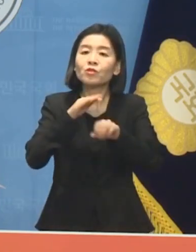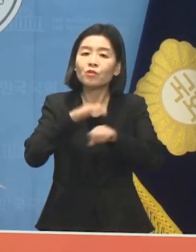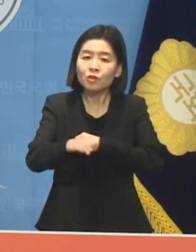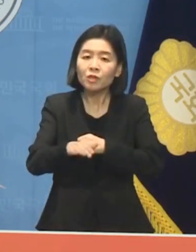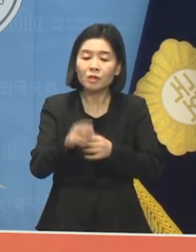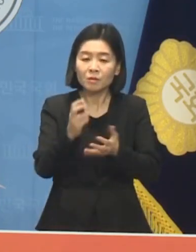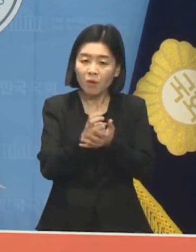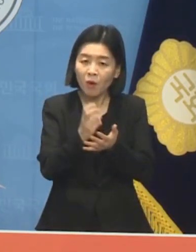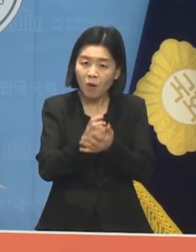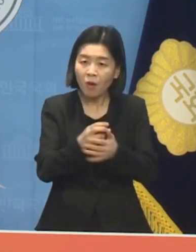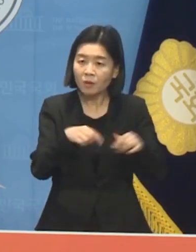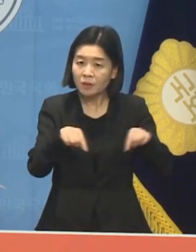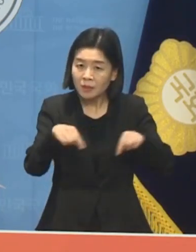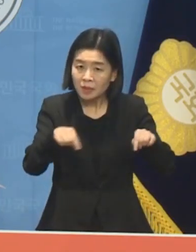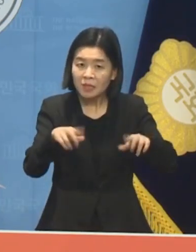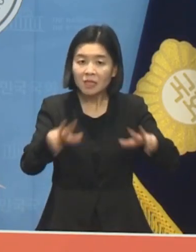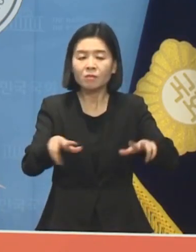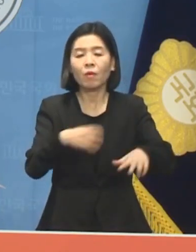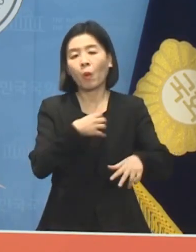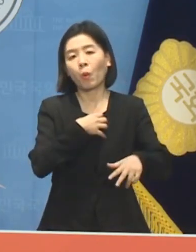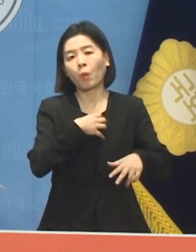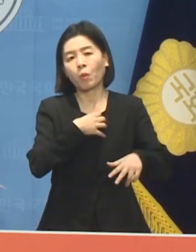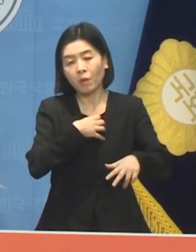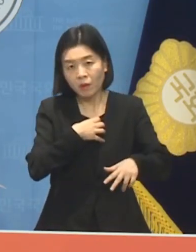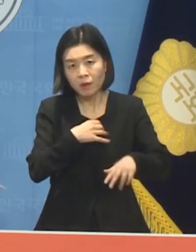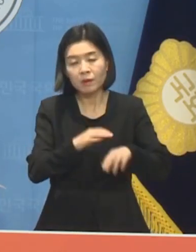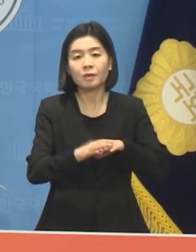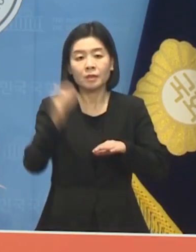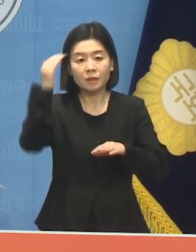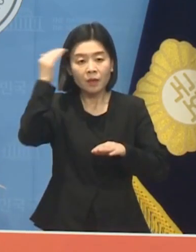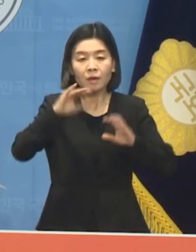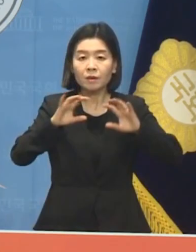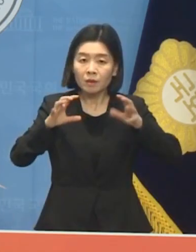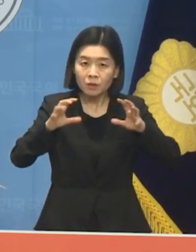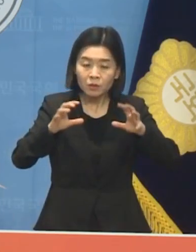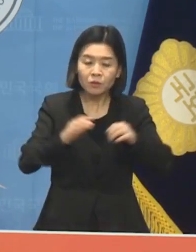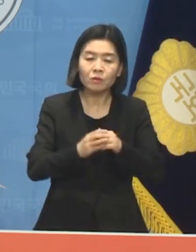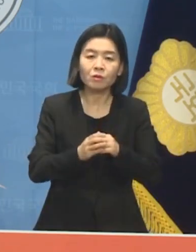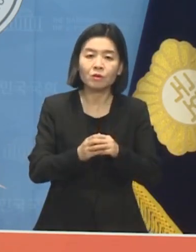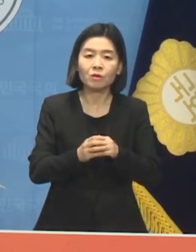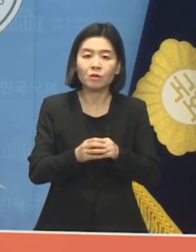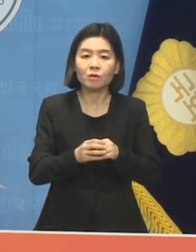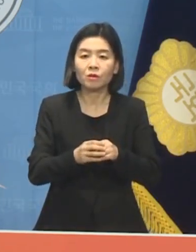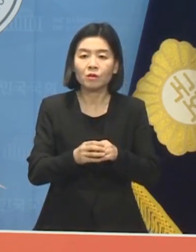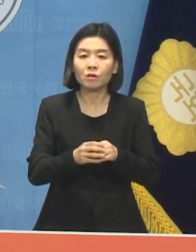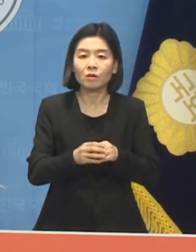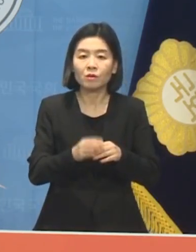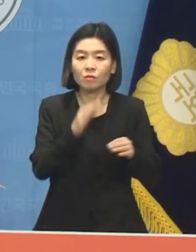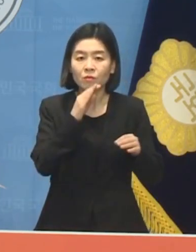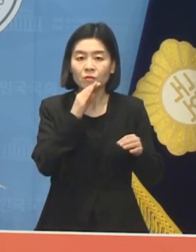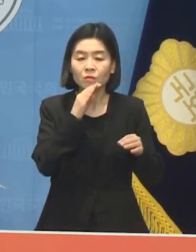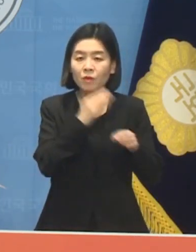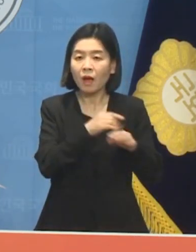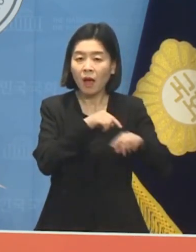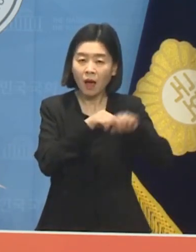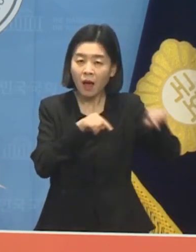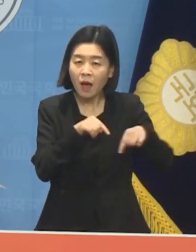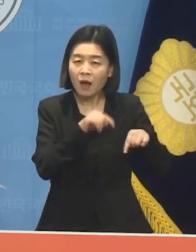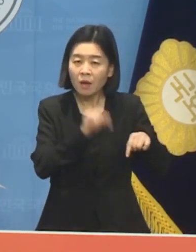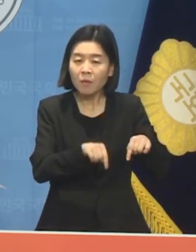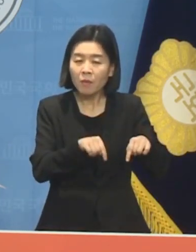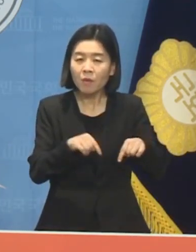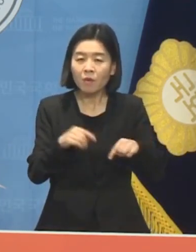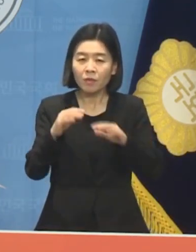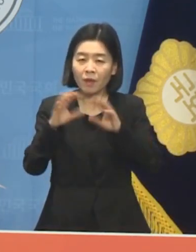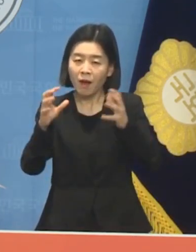법치주의는 심각한 위협을 받고 있다. 지금 대한민국은 국가 내부에 압력하고 있는 반국가 세력과